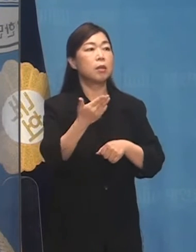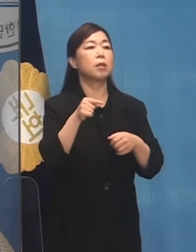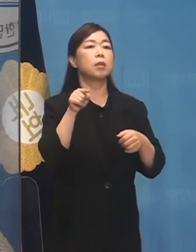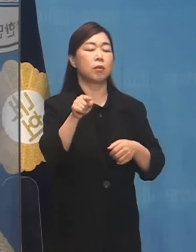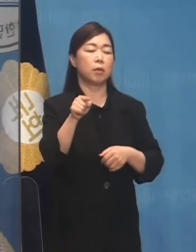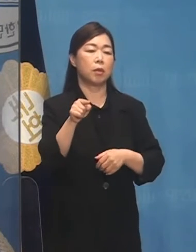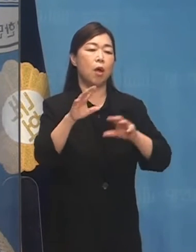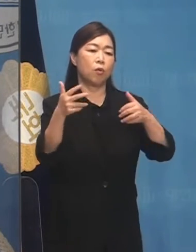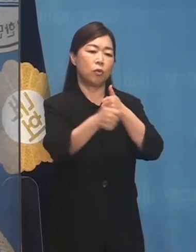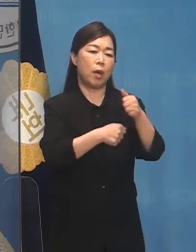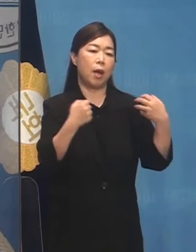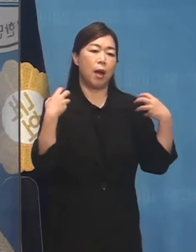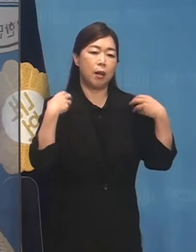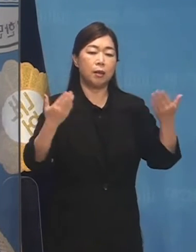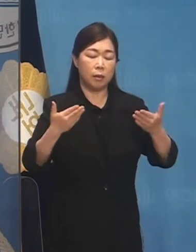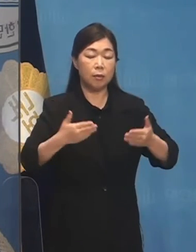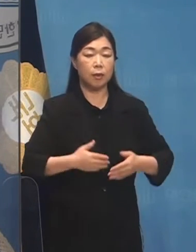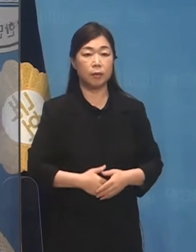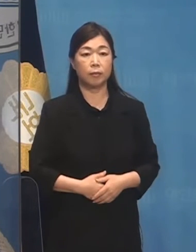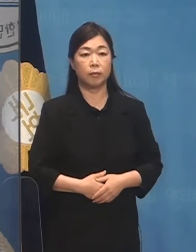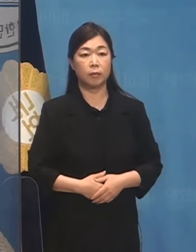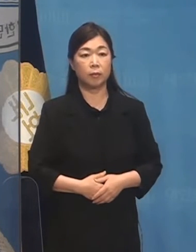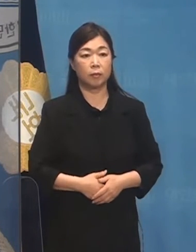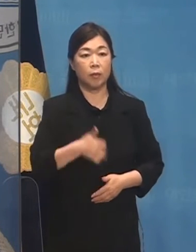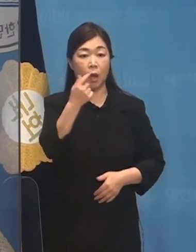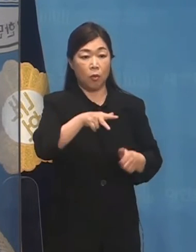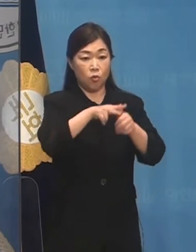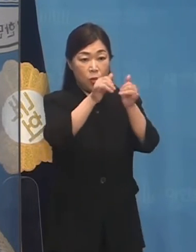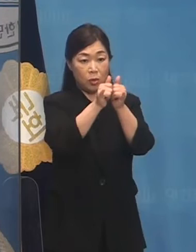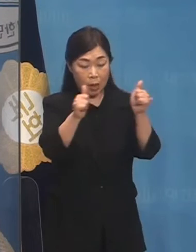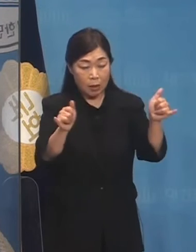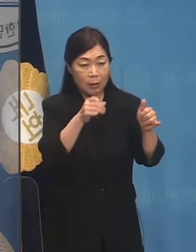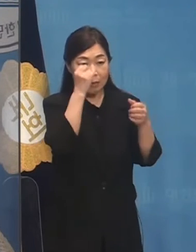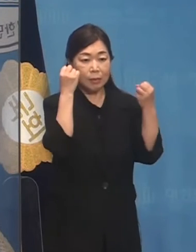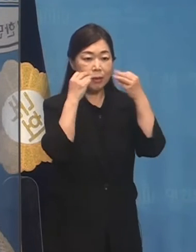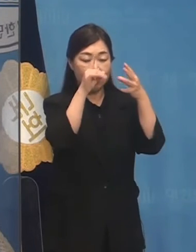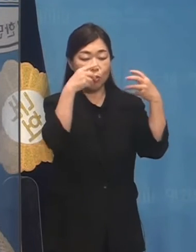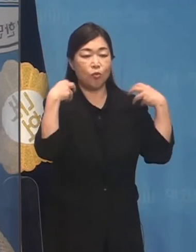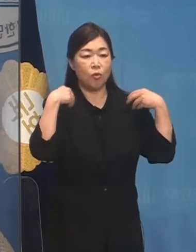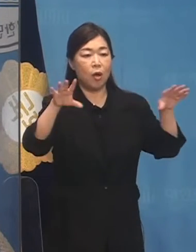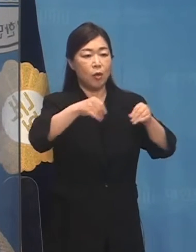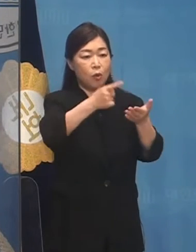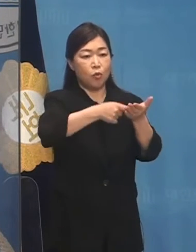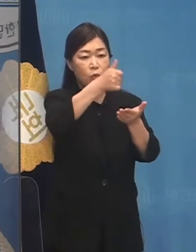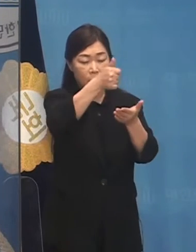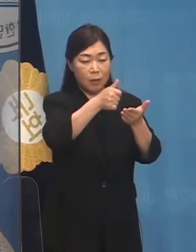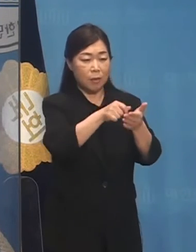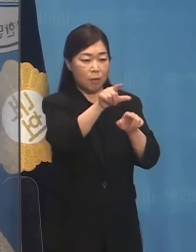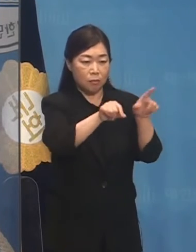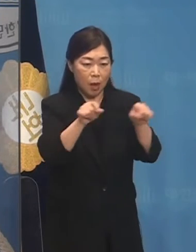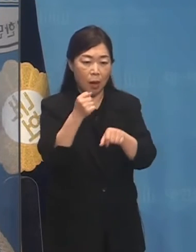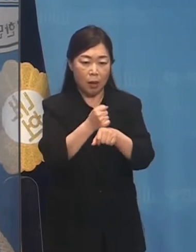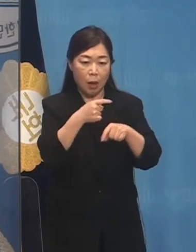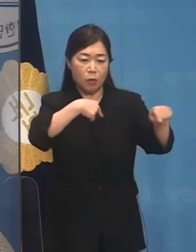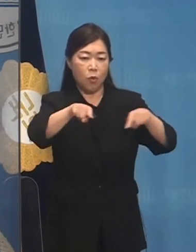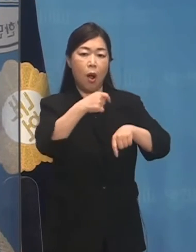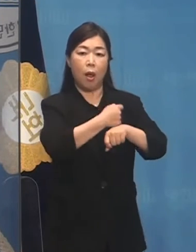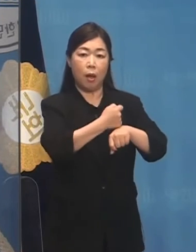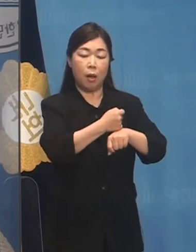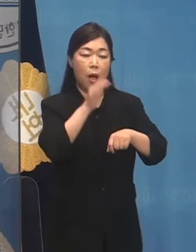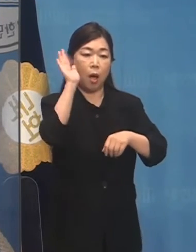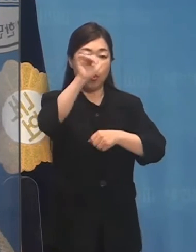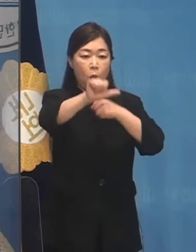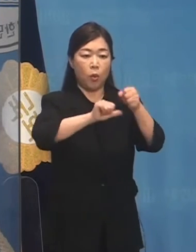책무를 다하는 일 아니겠습니까? 한 후보자는 새 정부의 첫 총리는 내각을 통할하면서 향후